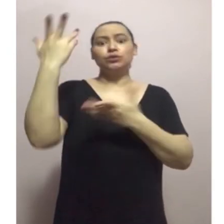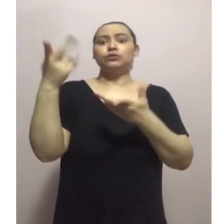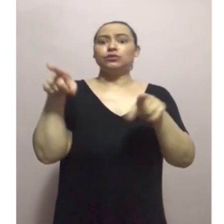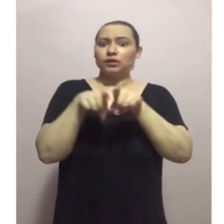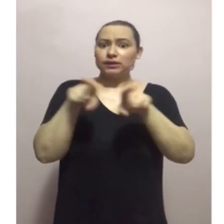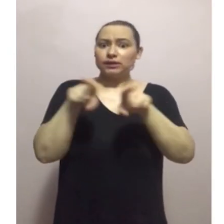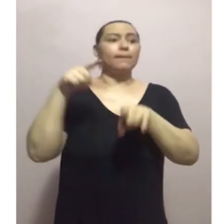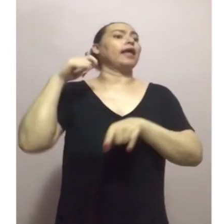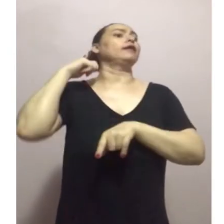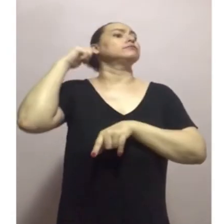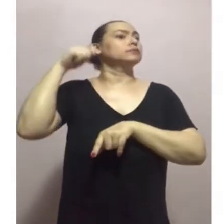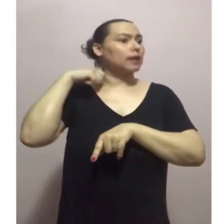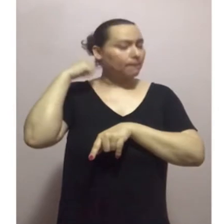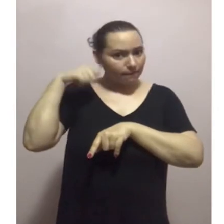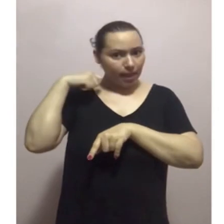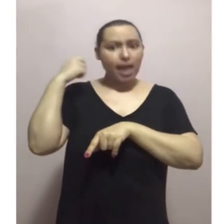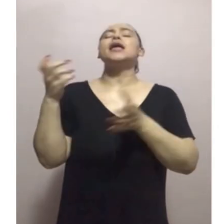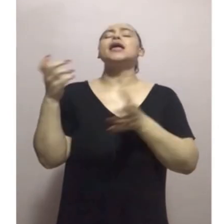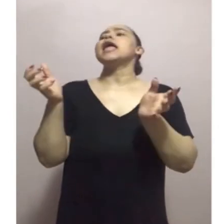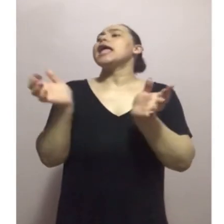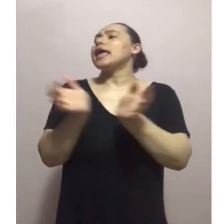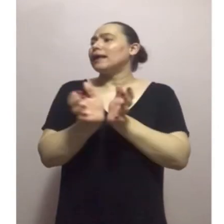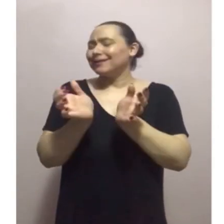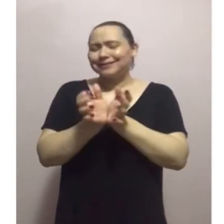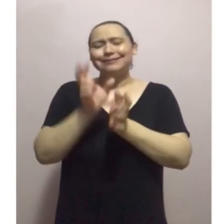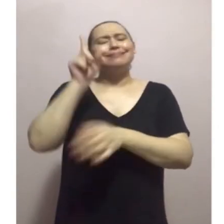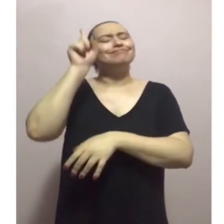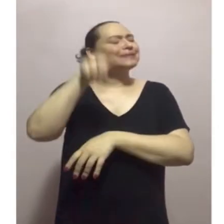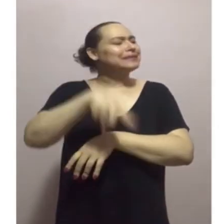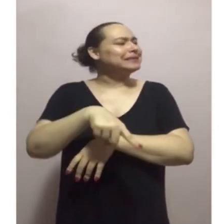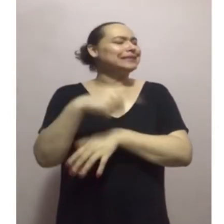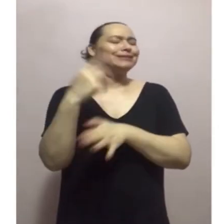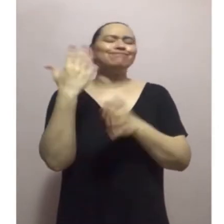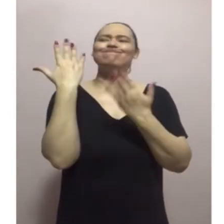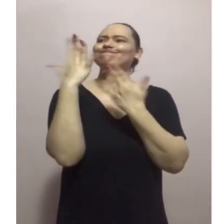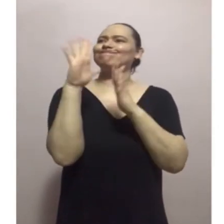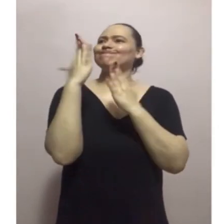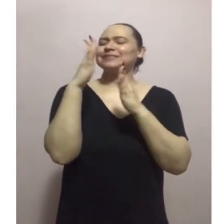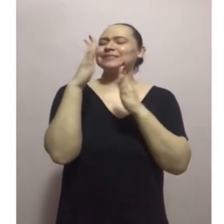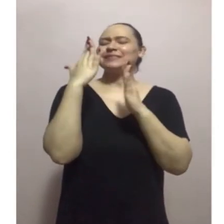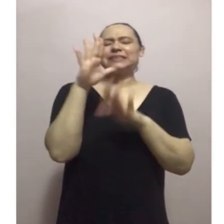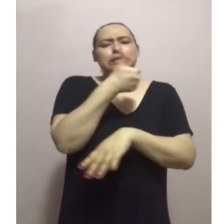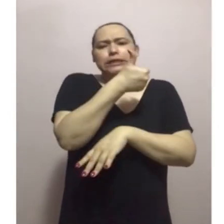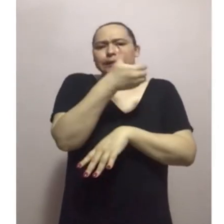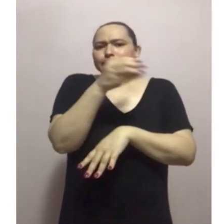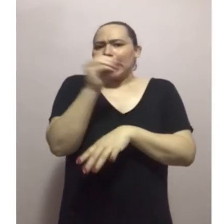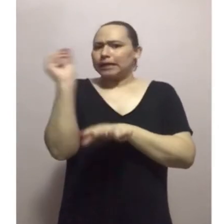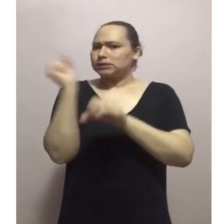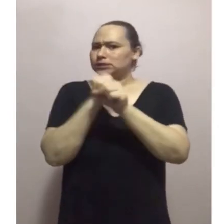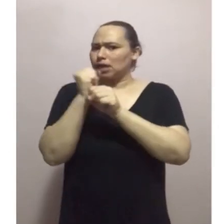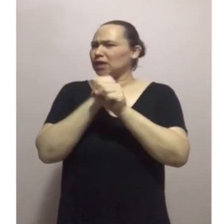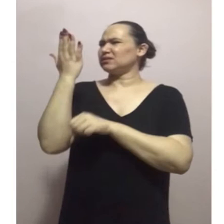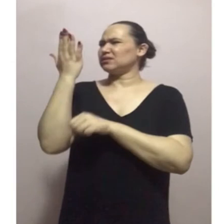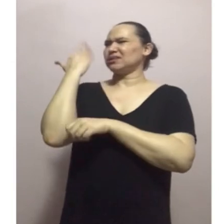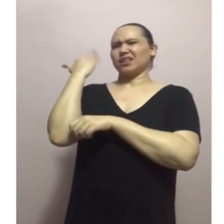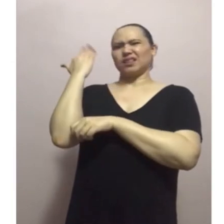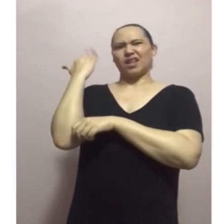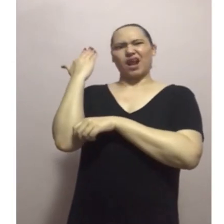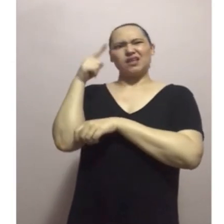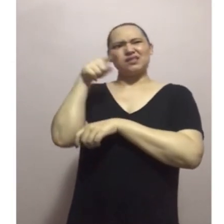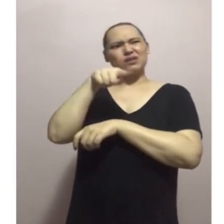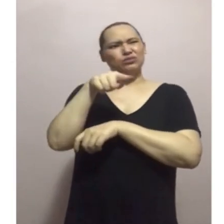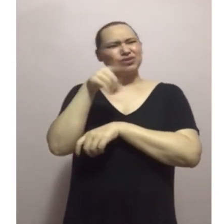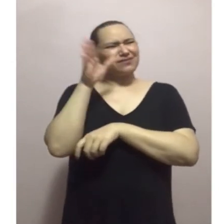o Cacá tem uma relação muito forte com o grupo de Ponta Eleira. Maravilhoso, Cacá. Sei lá, 10 anos atrás eu tô no hotel, vejo o